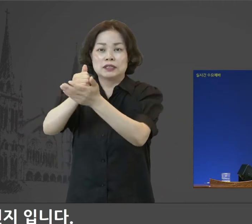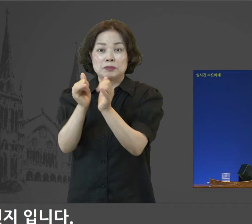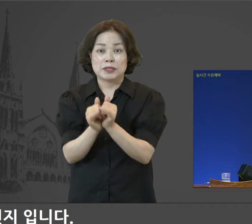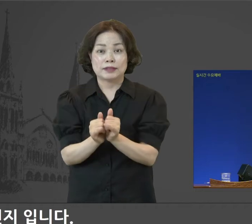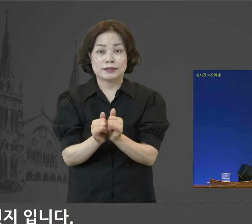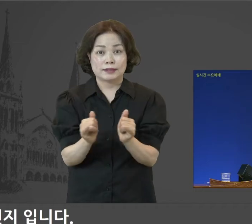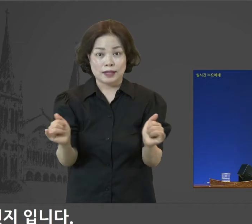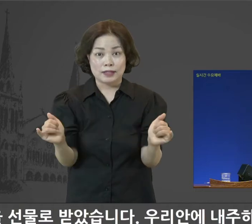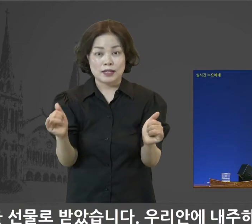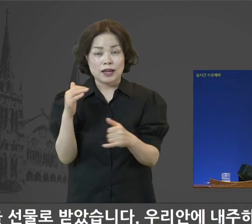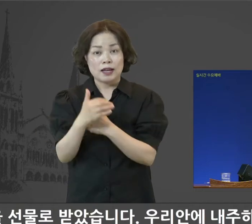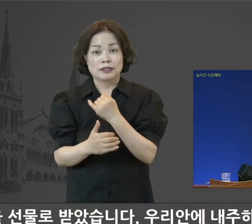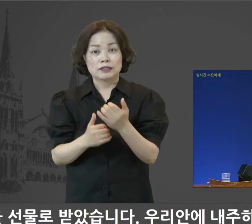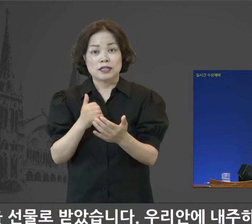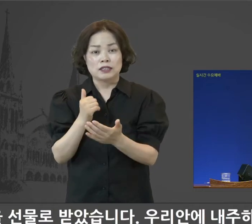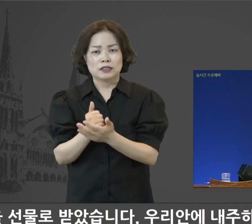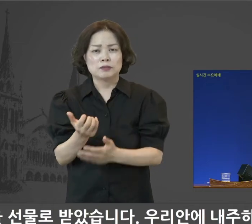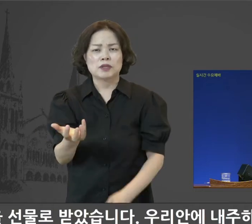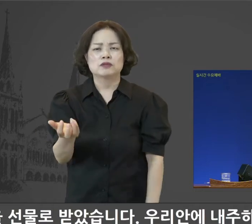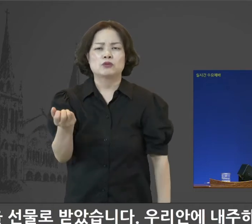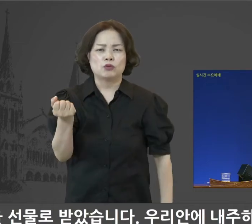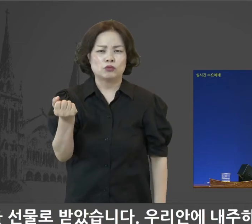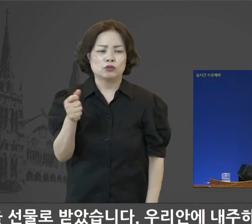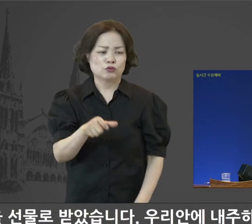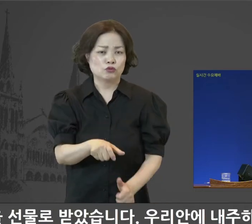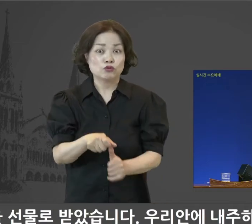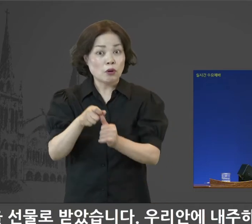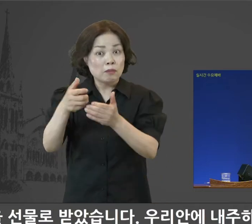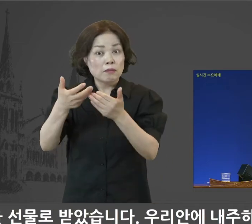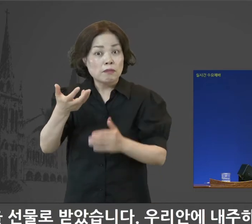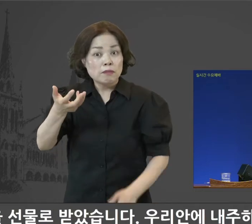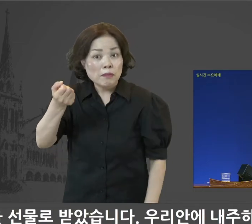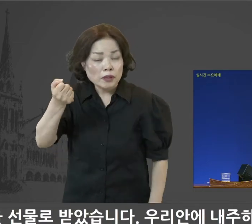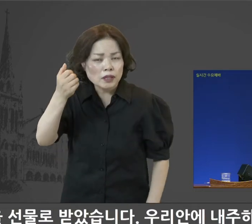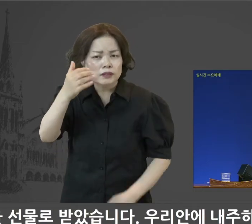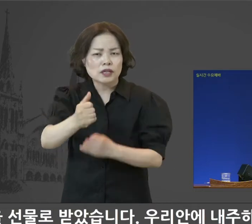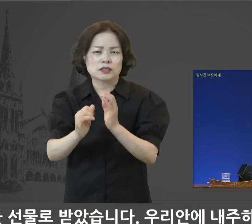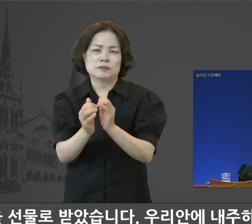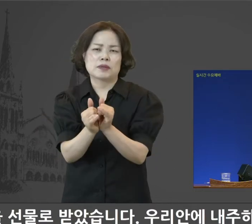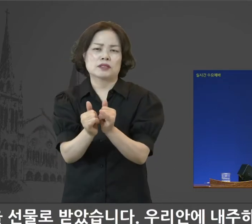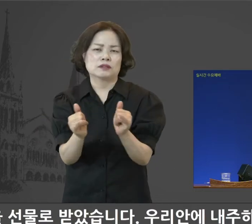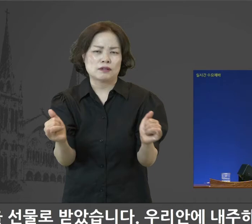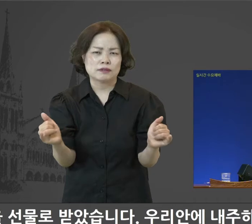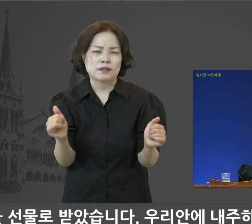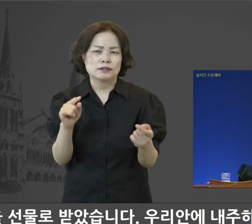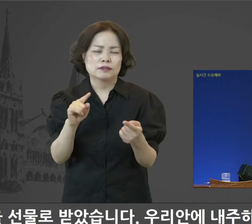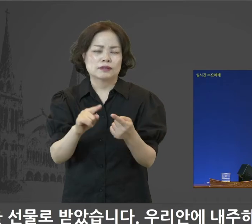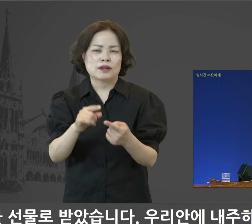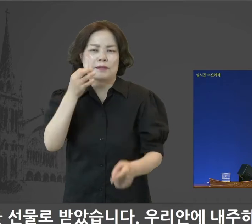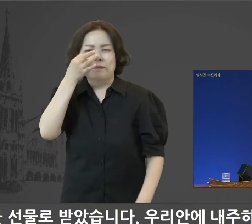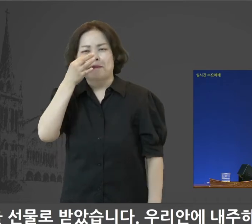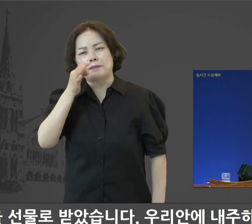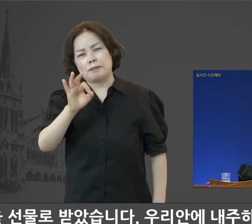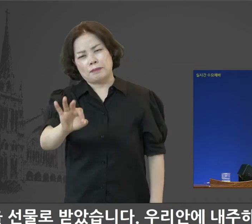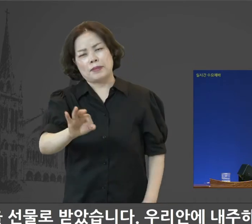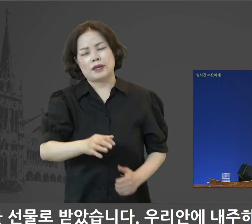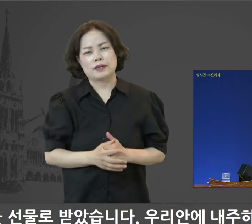사람이다, 하나님의 소유다, 구원받았다, 하나님의 백성이라는 것을 인쳐주는 거죠.